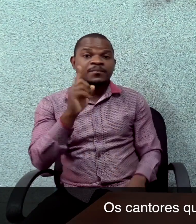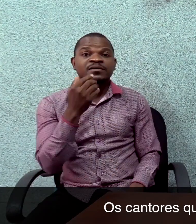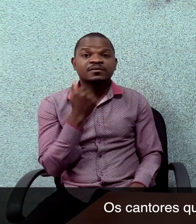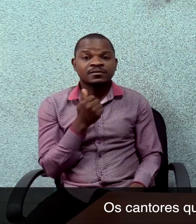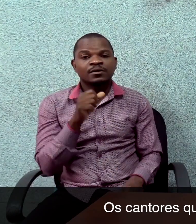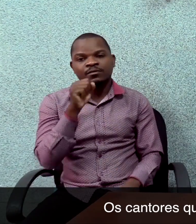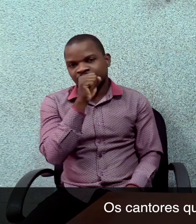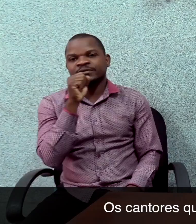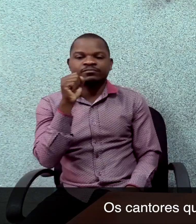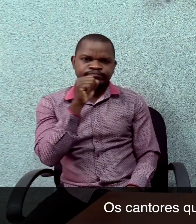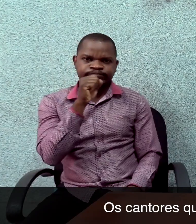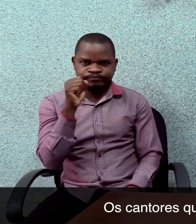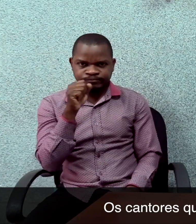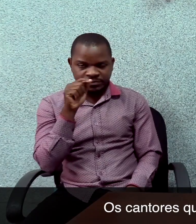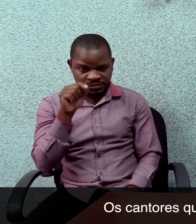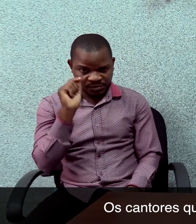Os cantores,